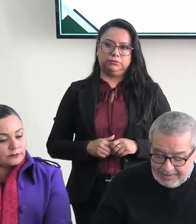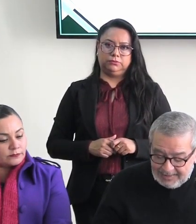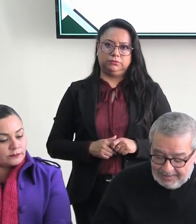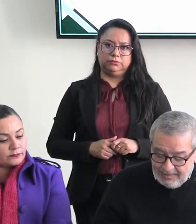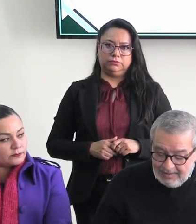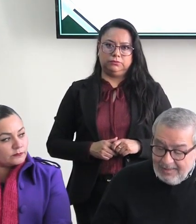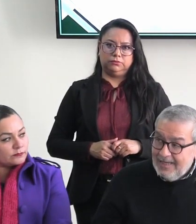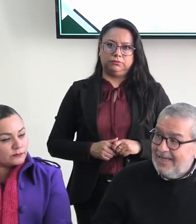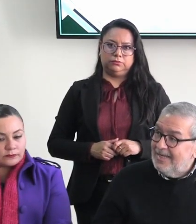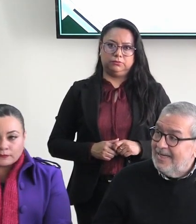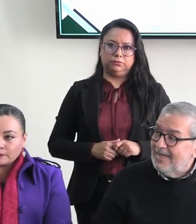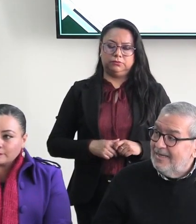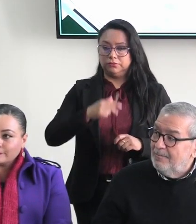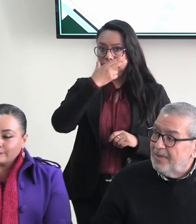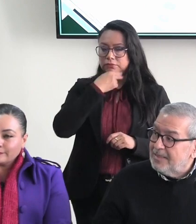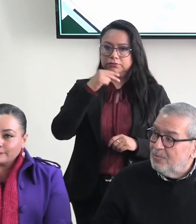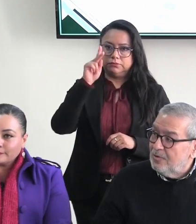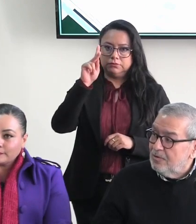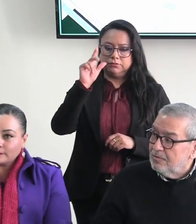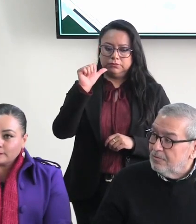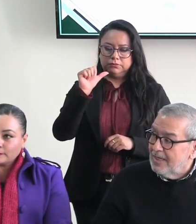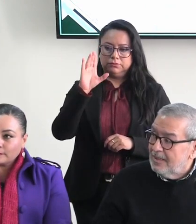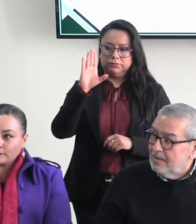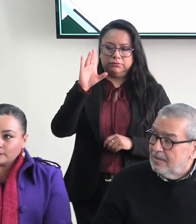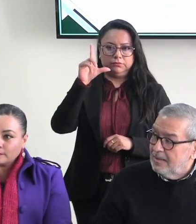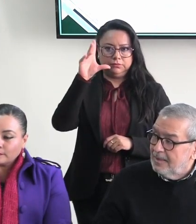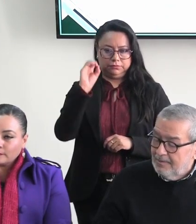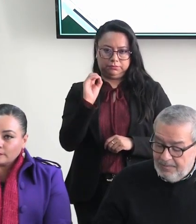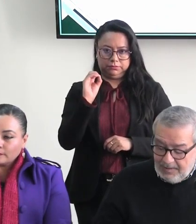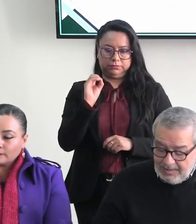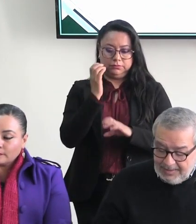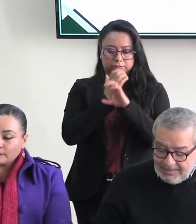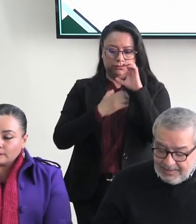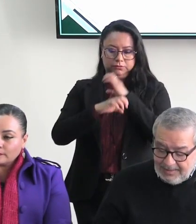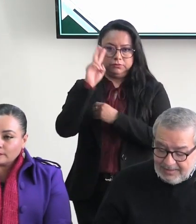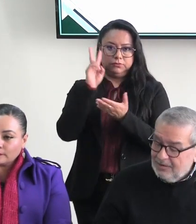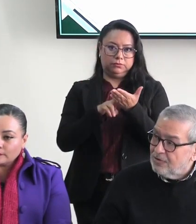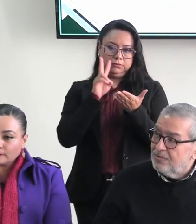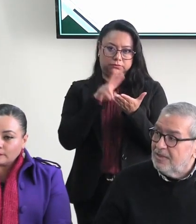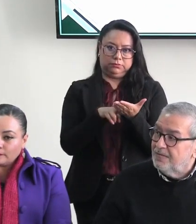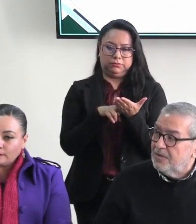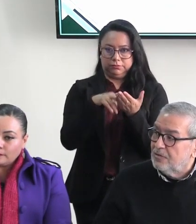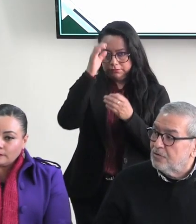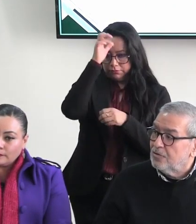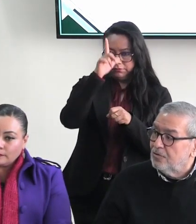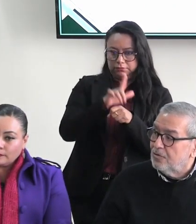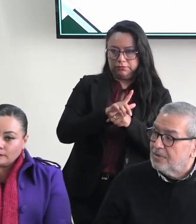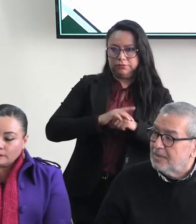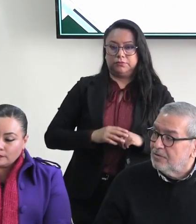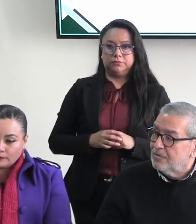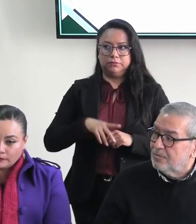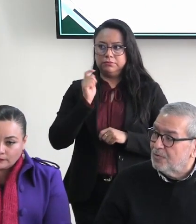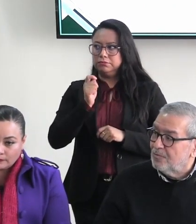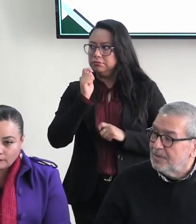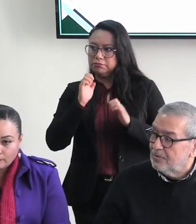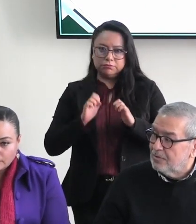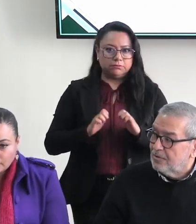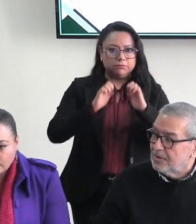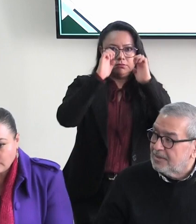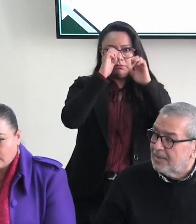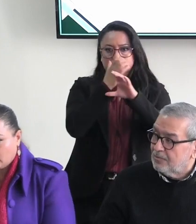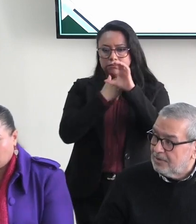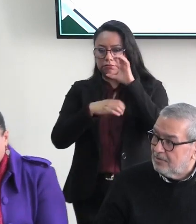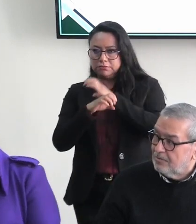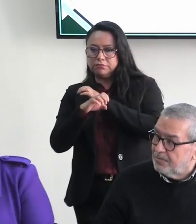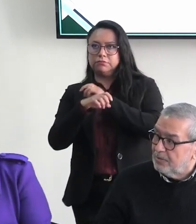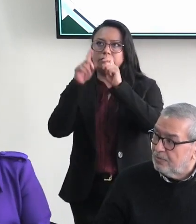Pablo, sí, el patrimonio cultural sí, no son edificios, no son cosas, no son monumentos, no